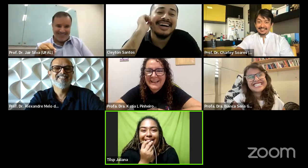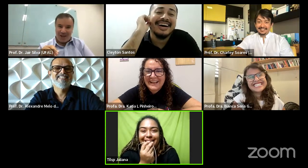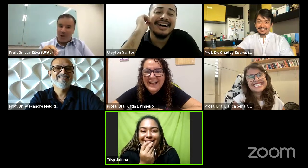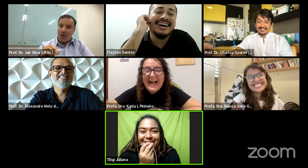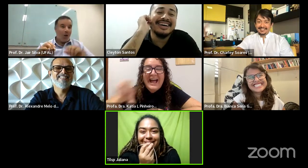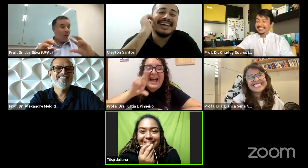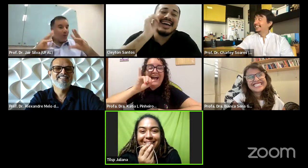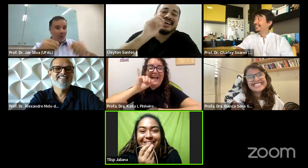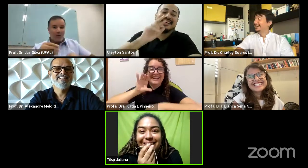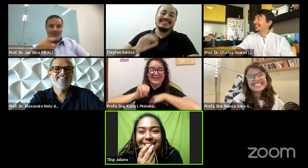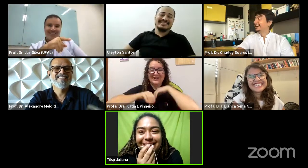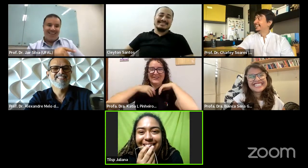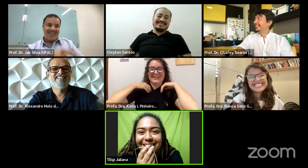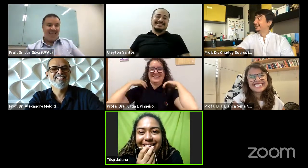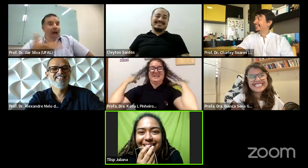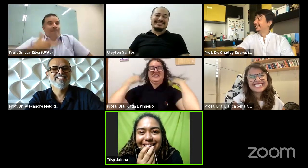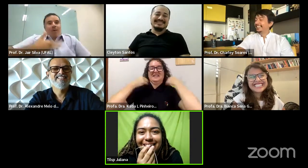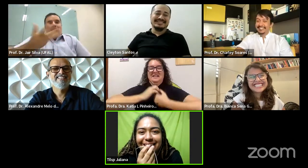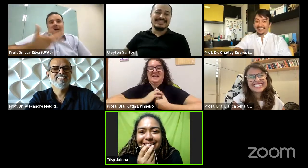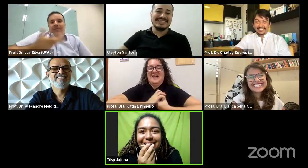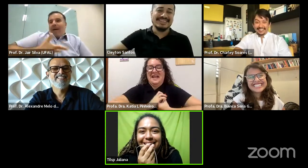O Cleiton